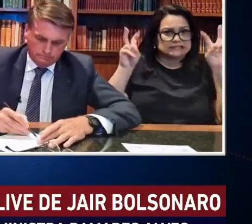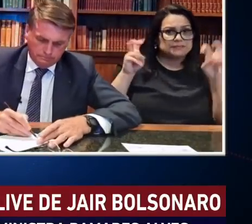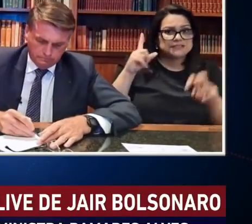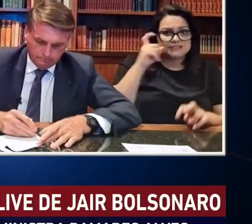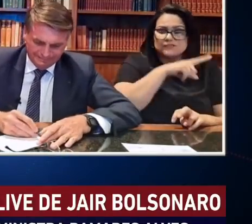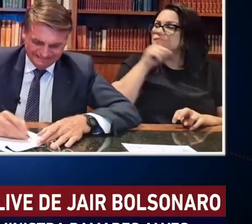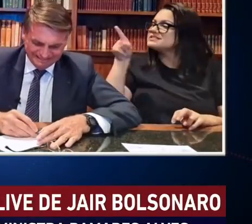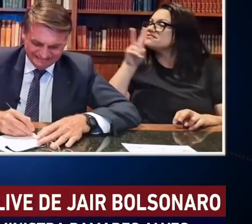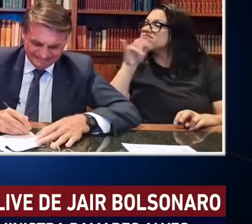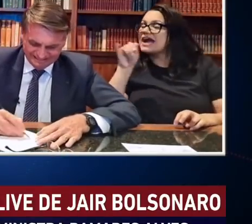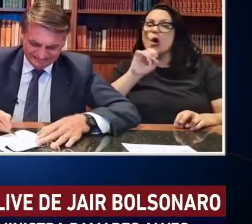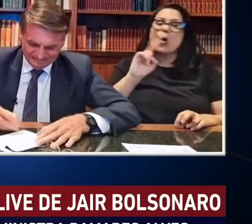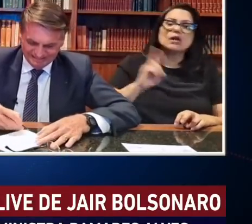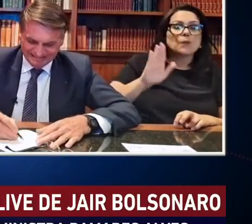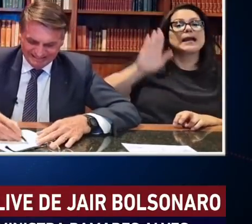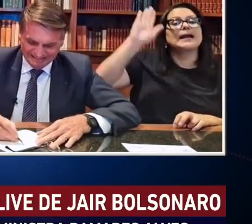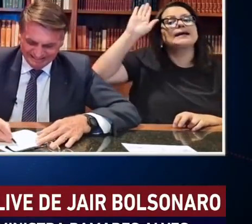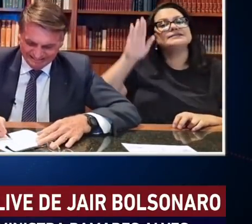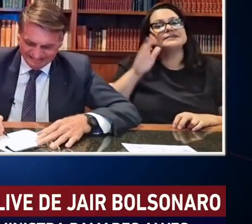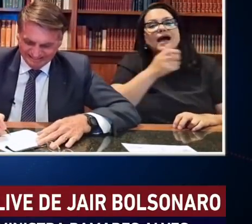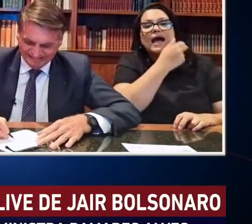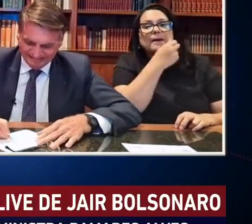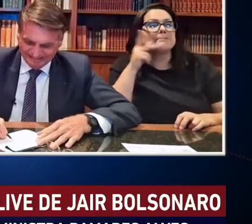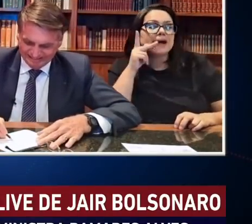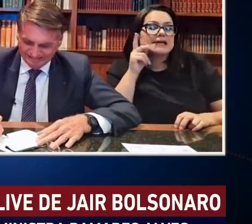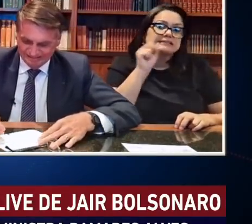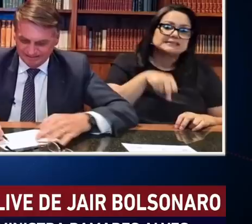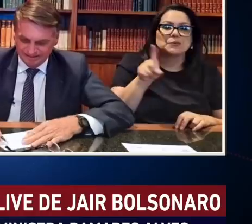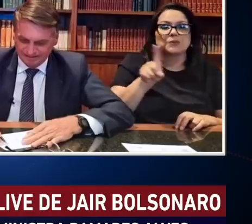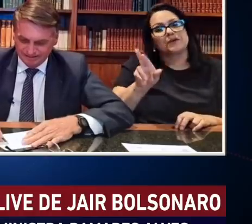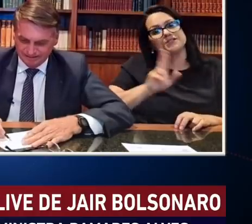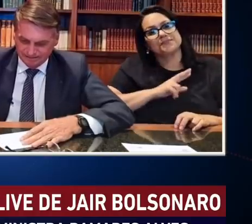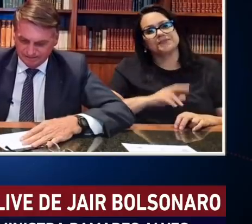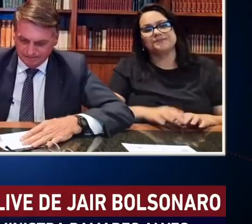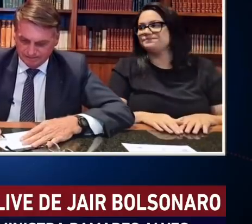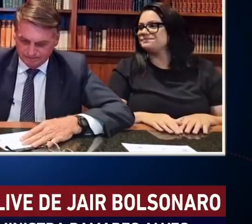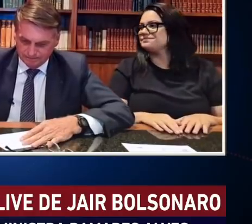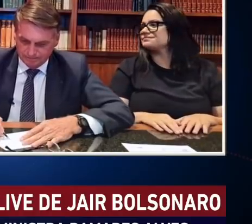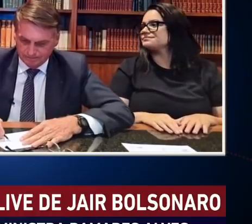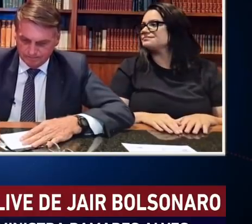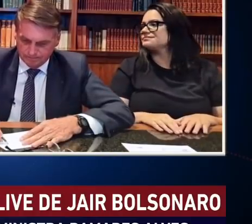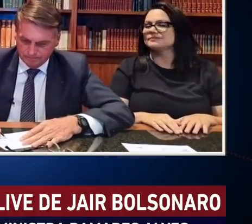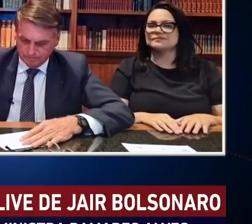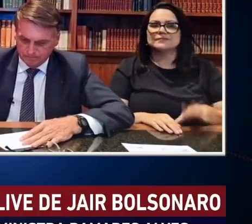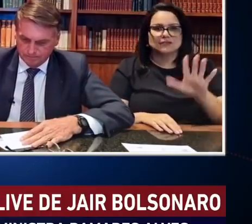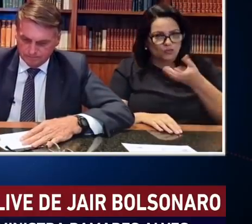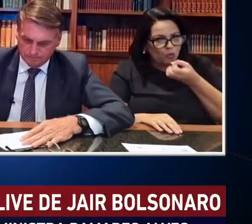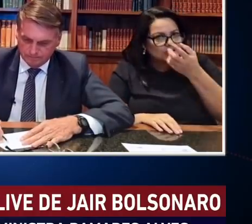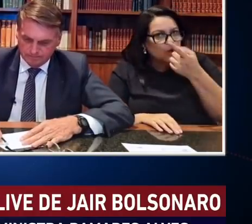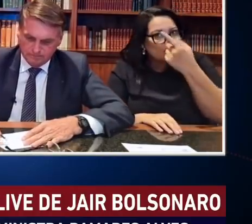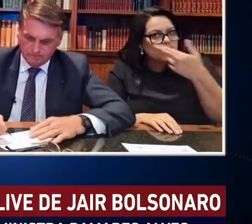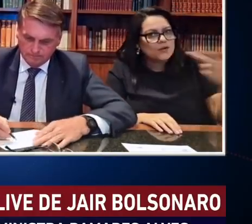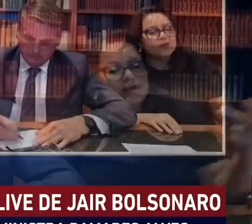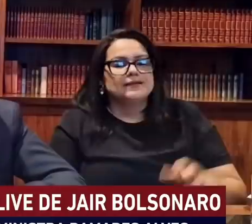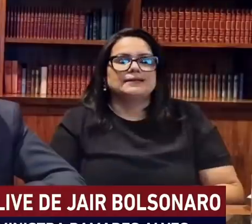será ou não candidata no Amapá? Obrigado, boa noite. Olha, deixa eu só dizer uma coisa, presidente, tem